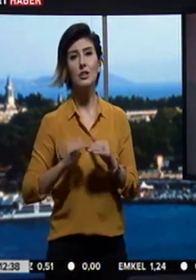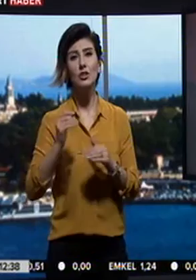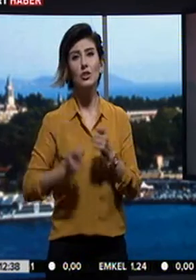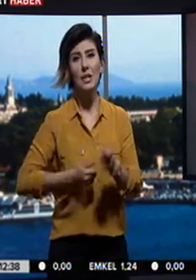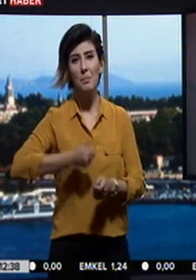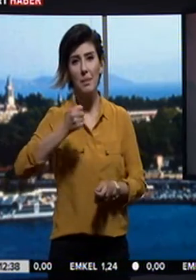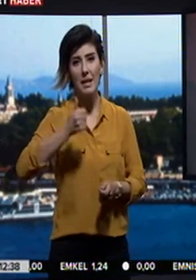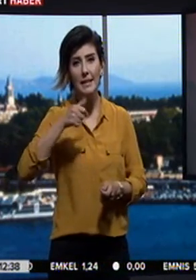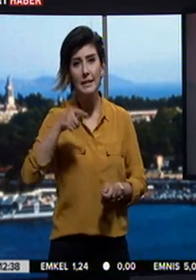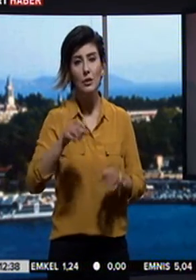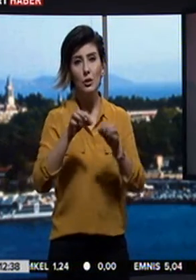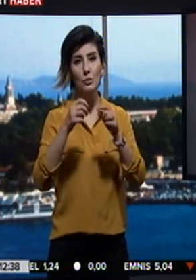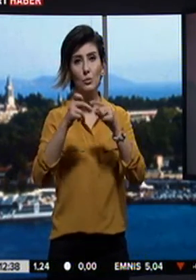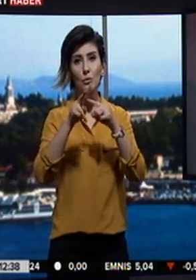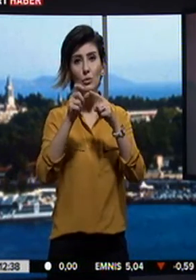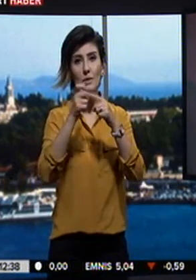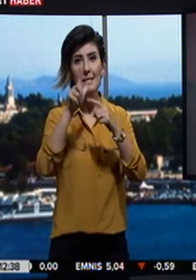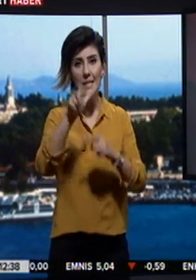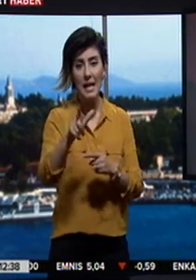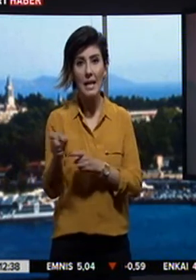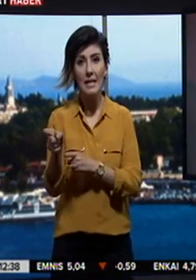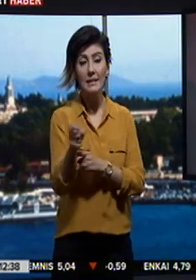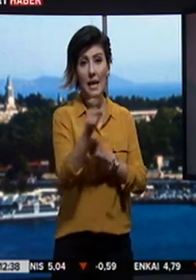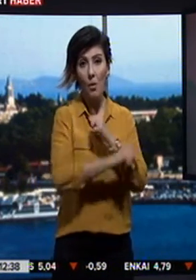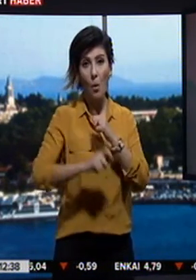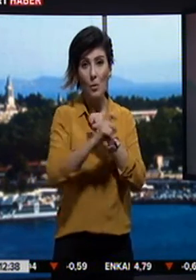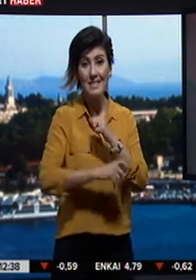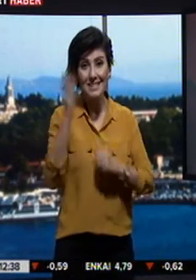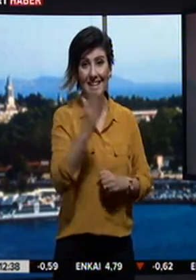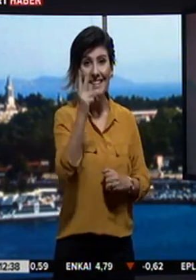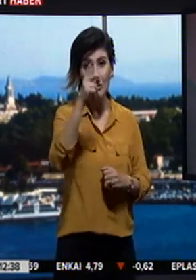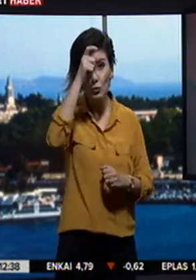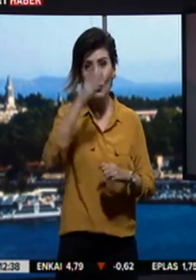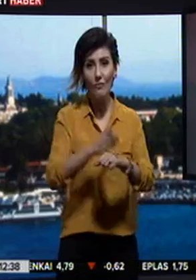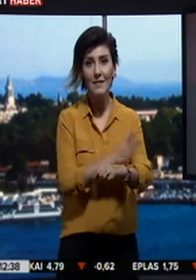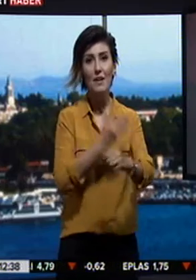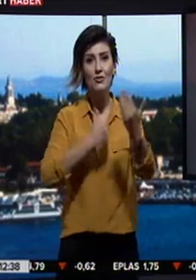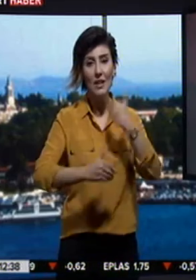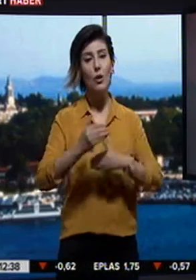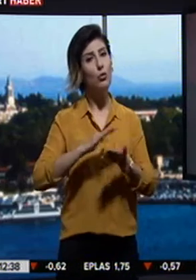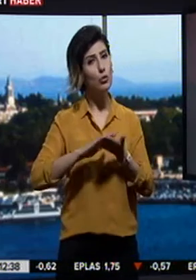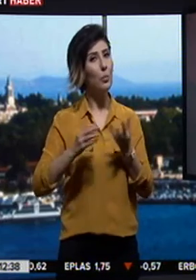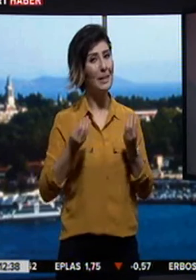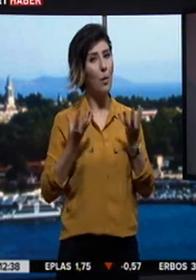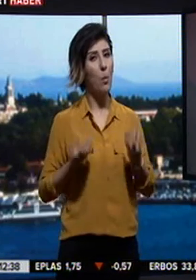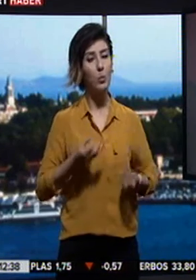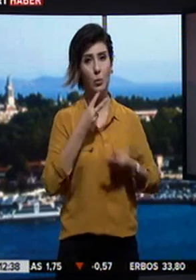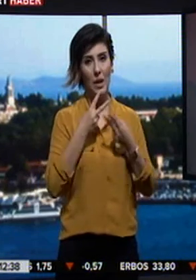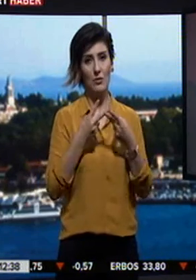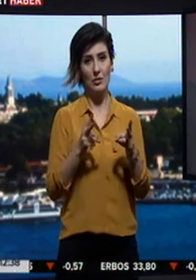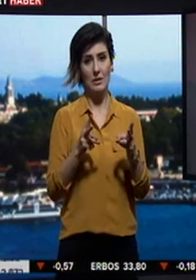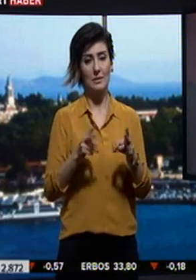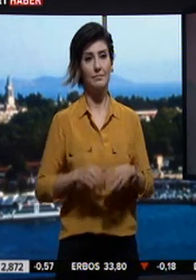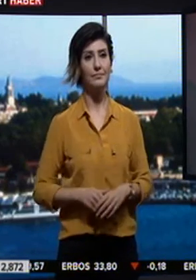Dışişleri Bakanı Mevlüt Çavuşoğlu, Brüksel'deki terör saldırısında 2 Türk vatandaşının yaralandığını, durumlarının iyi olduğunu